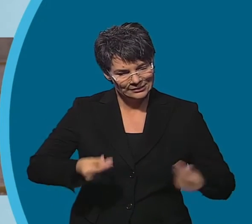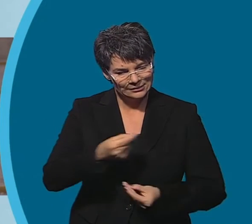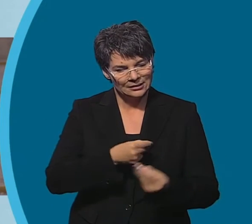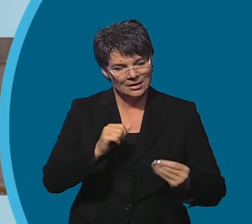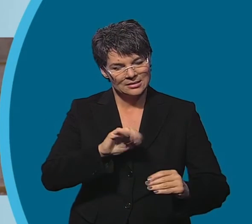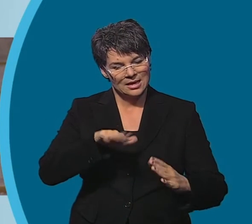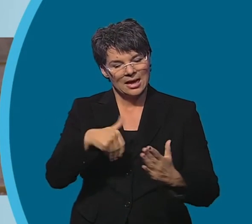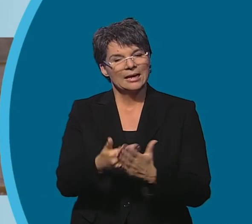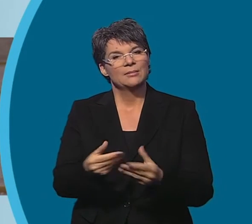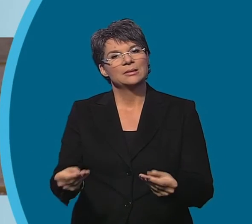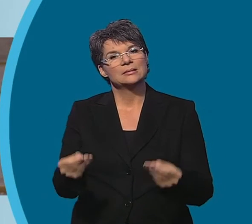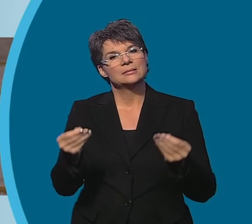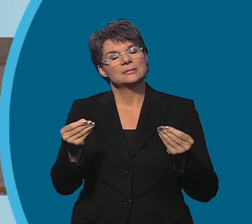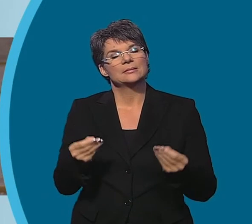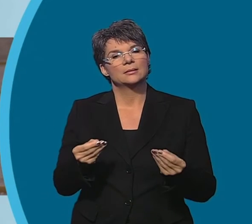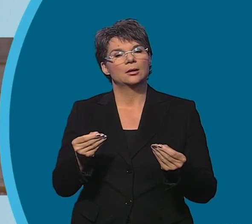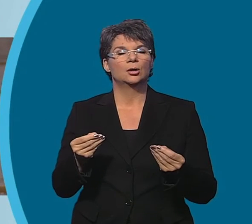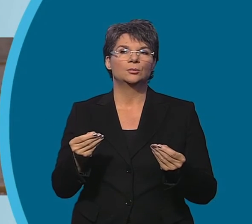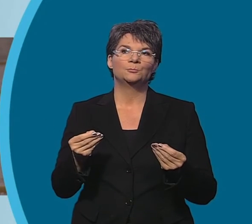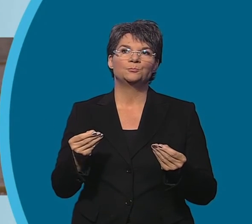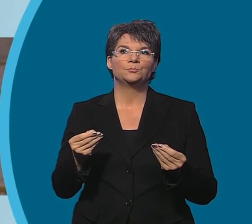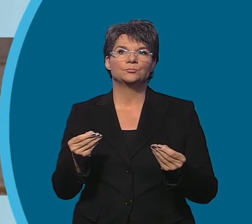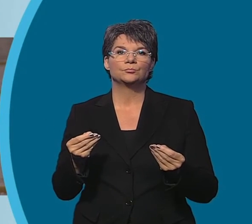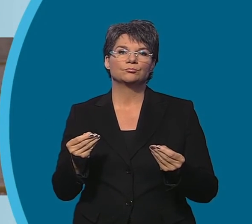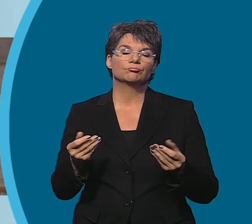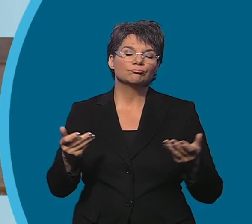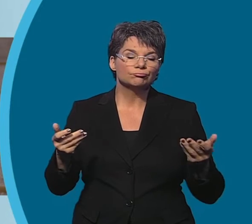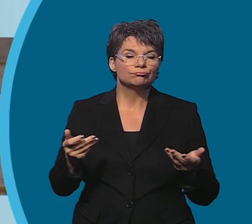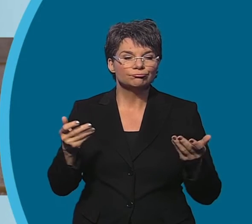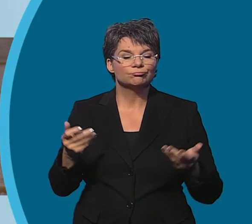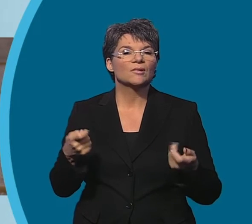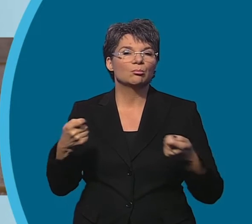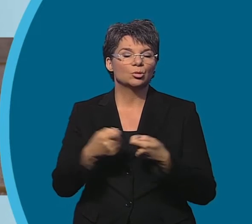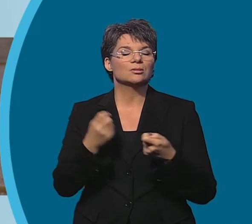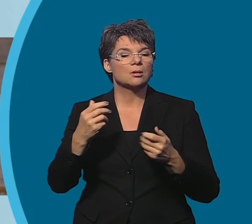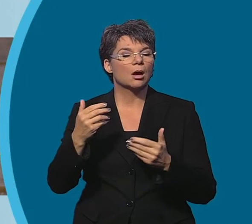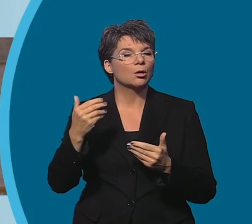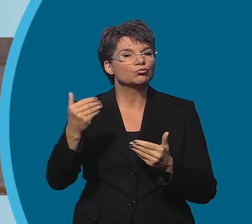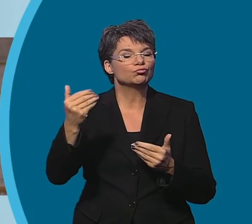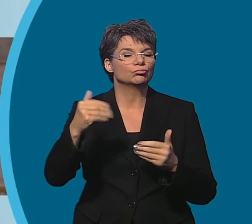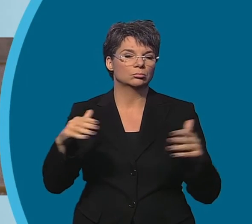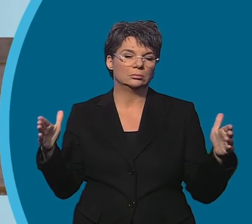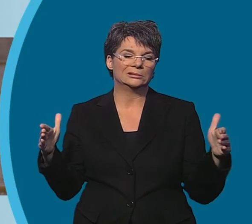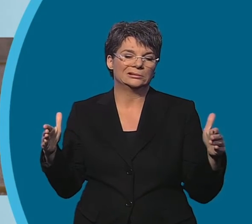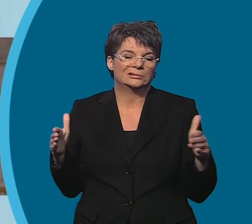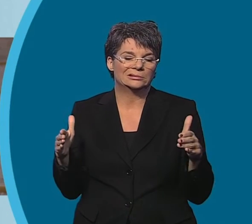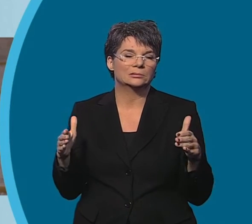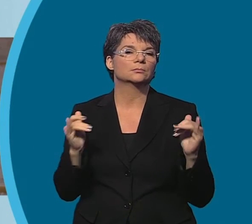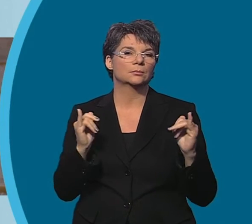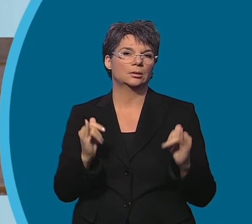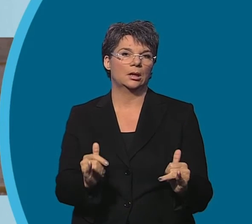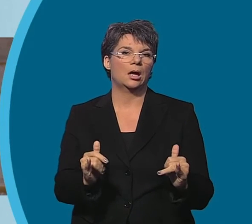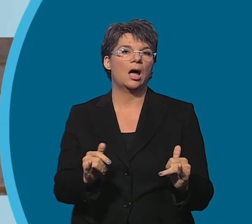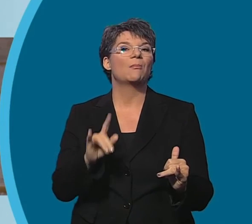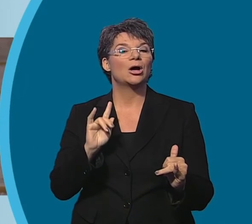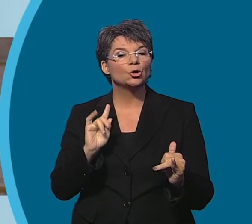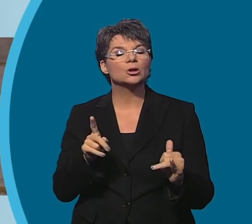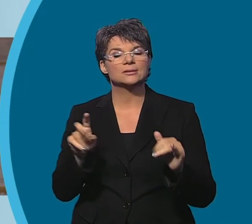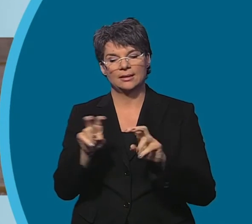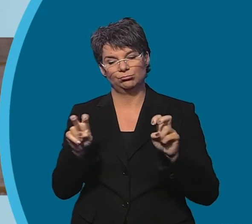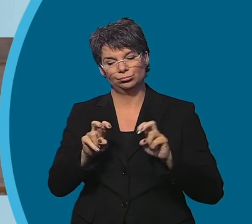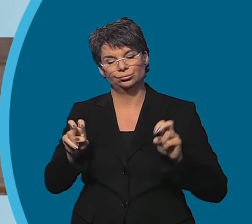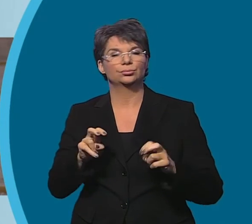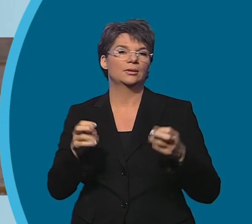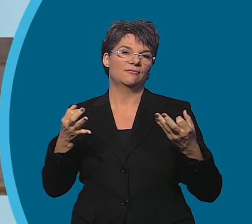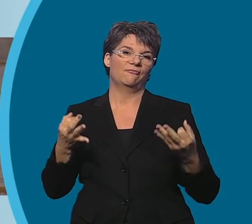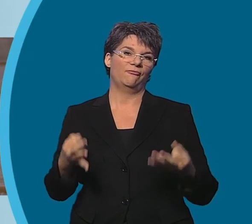jedenfalls etwas, das uns erwarten lässt, dass der Bundestag deutlich kleiner wird und dass er trotzdem fair zusammengesetzt ist